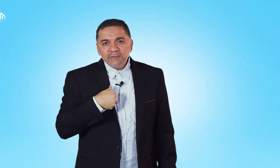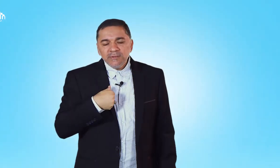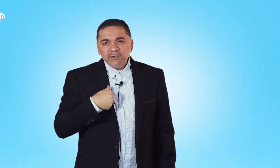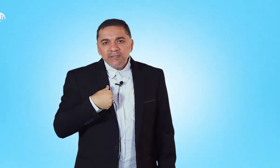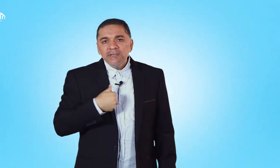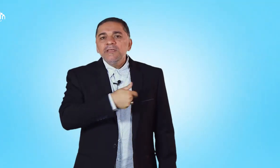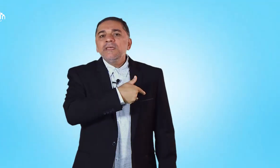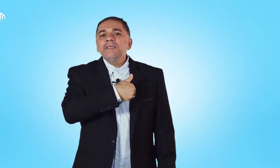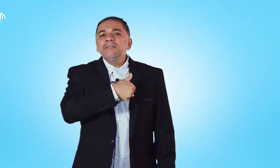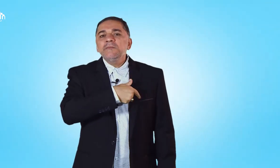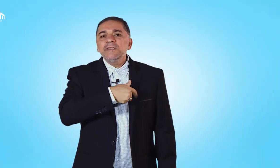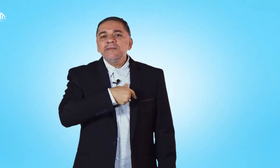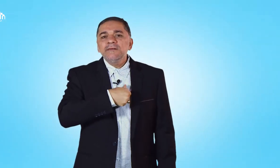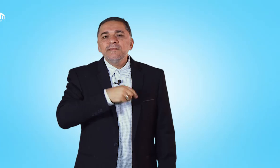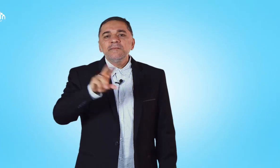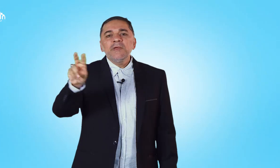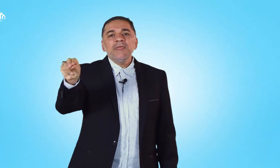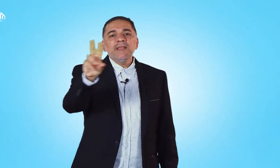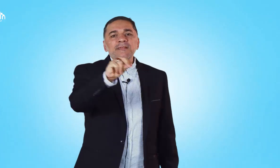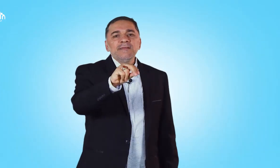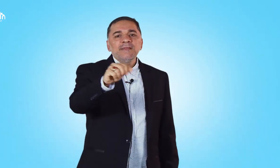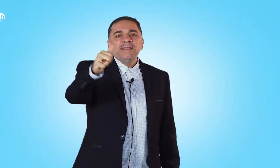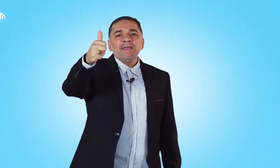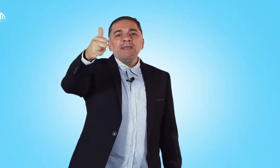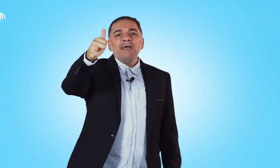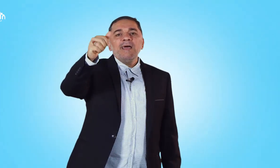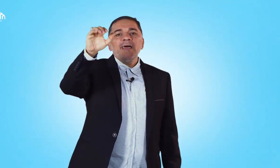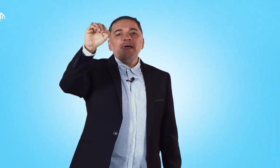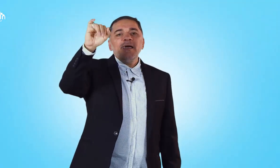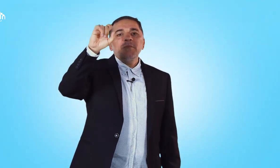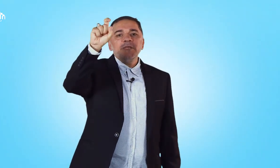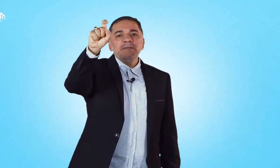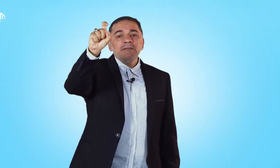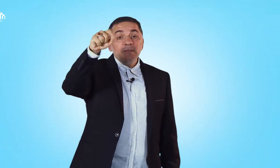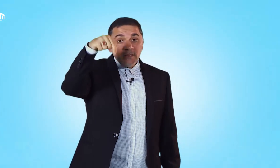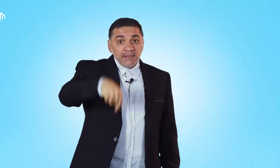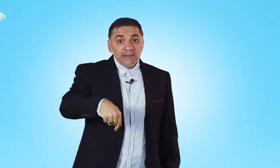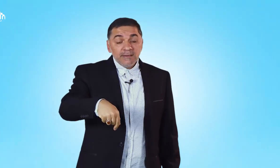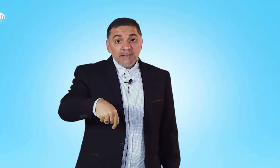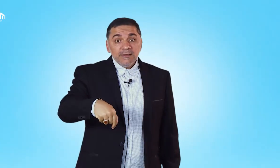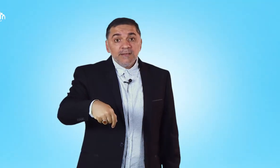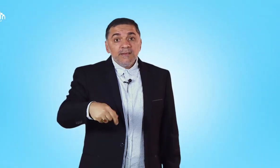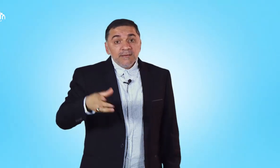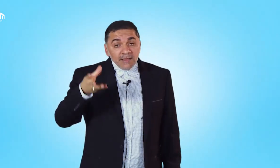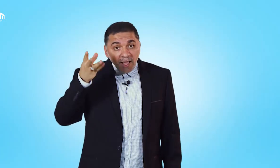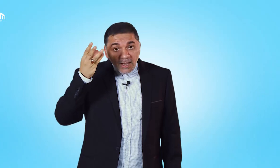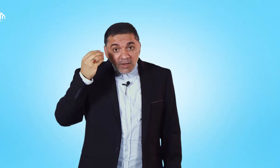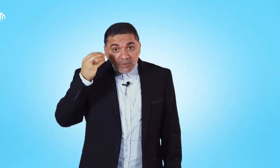اسمي مثلا أحمد إذن تعلم